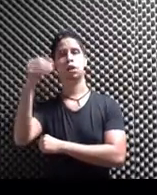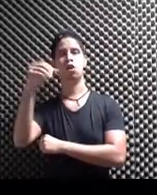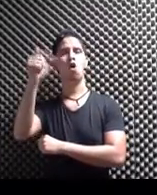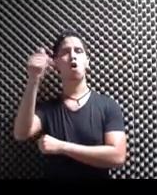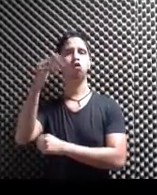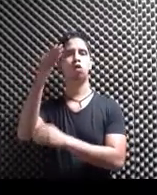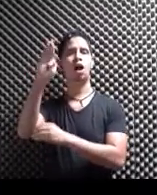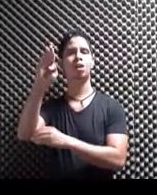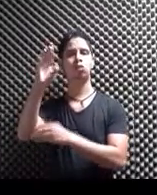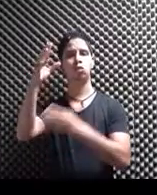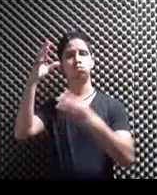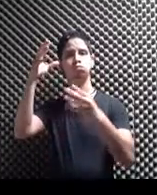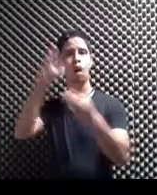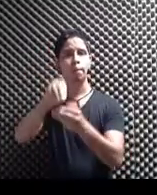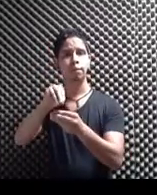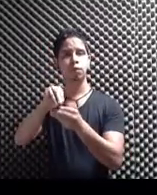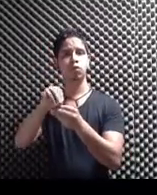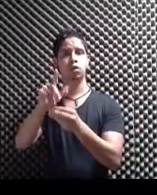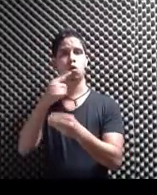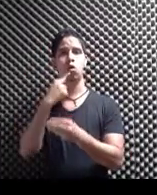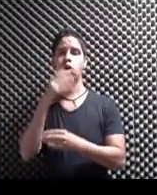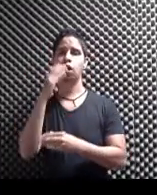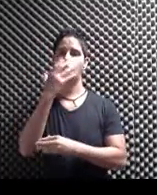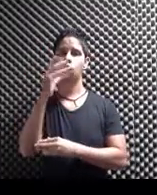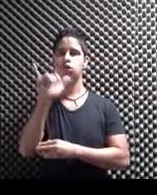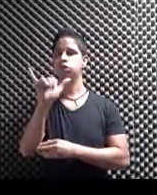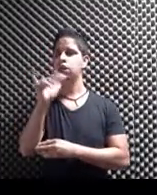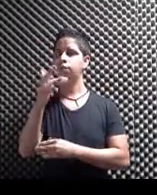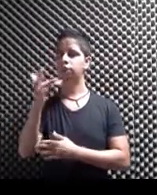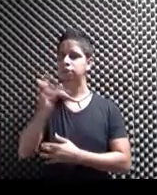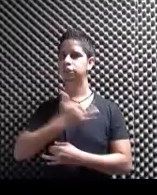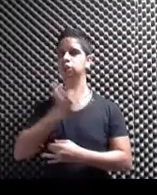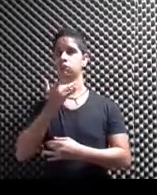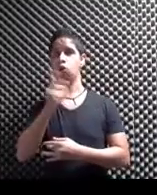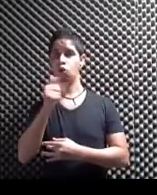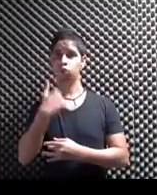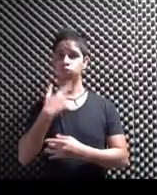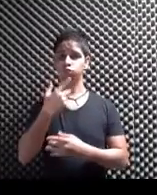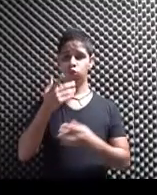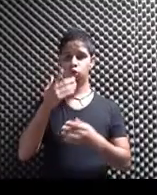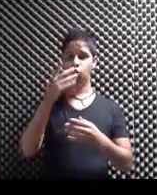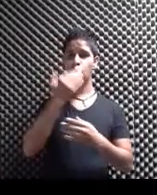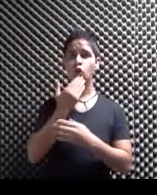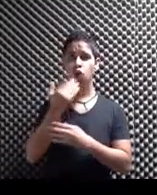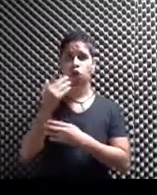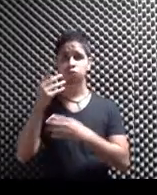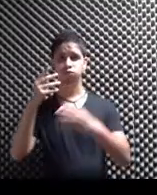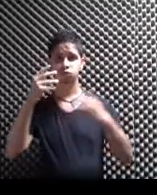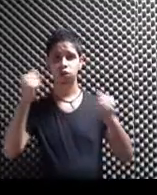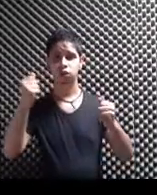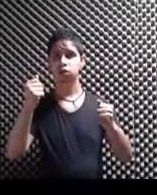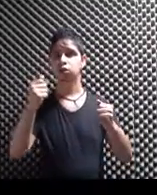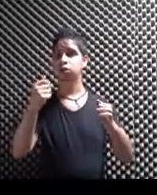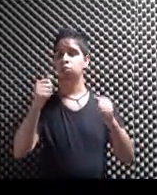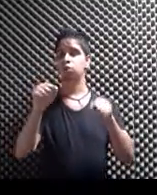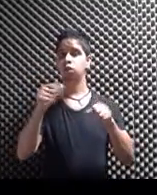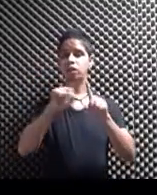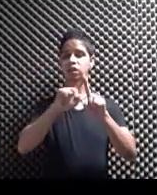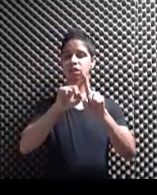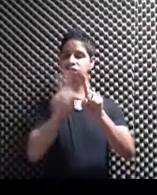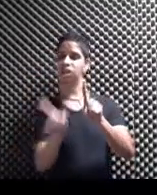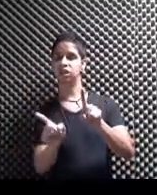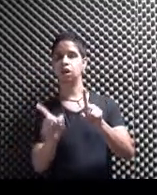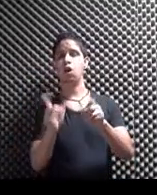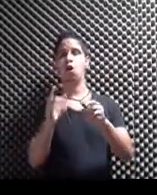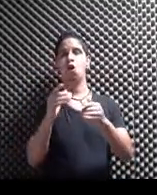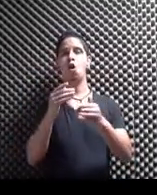es un color que yo siempre persigo Es un tono intenso que puede compartir espacios con la gama de los tonos pastel Y